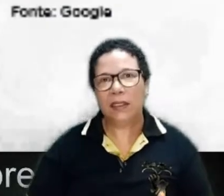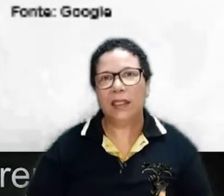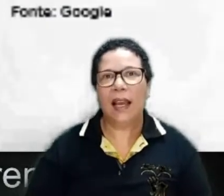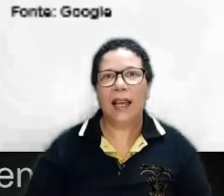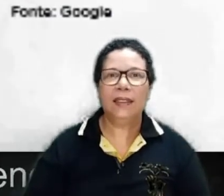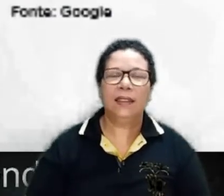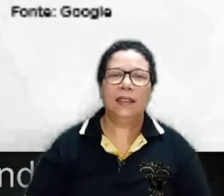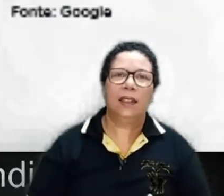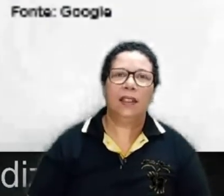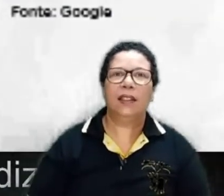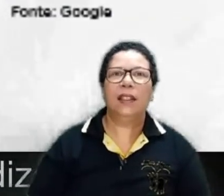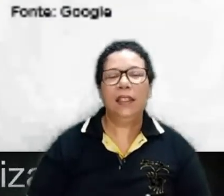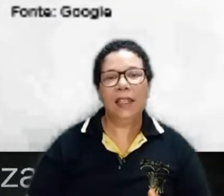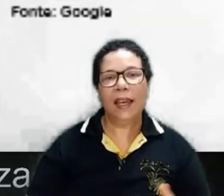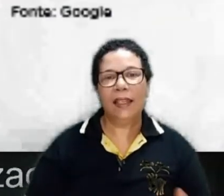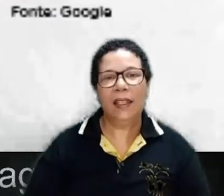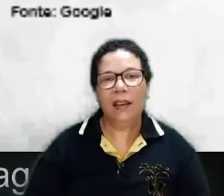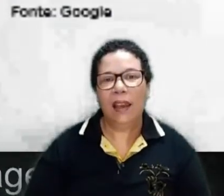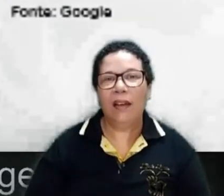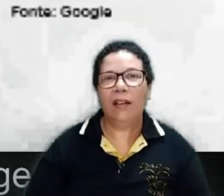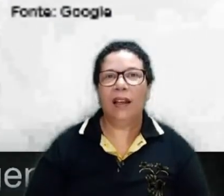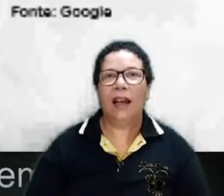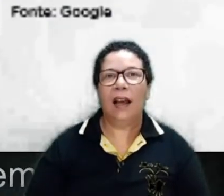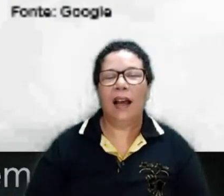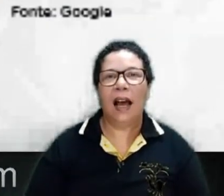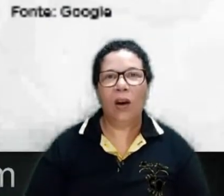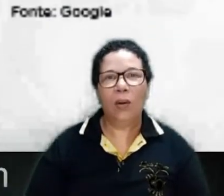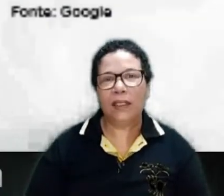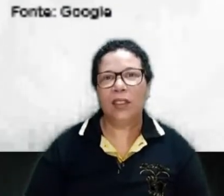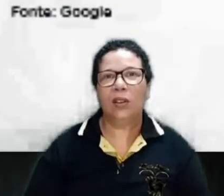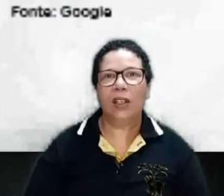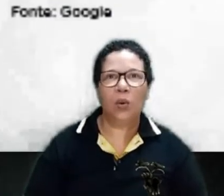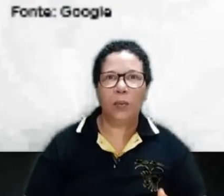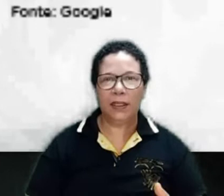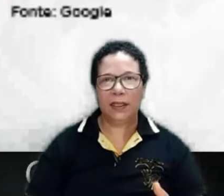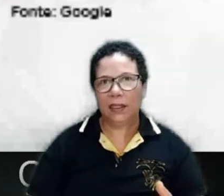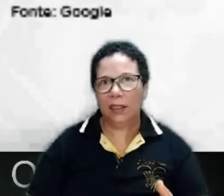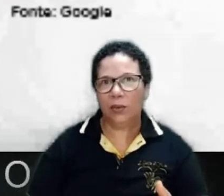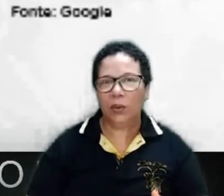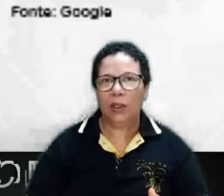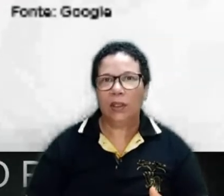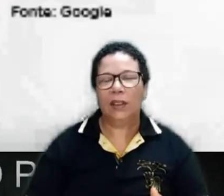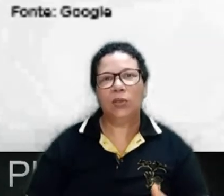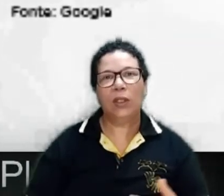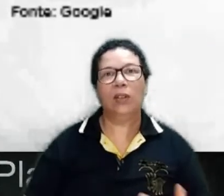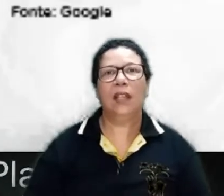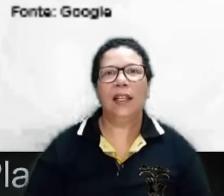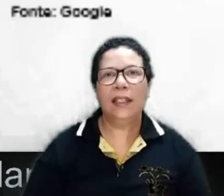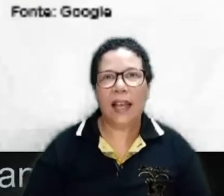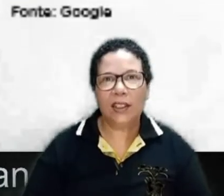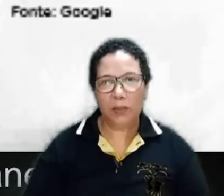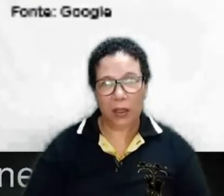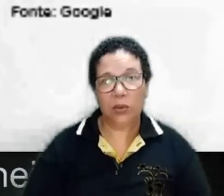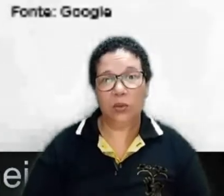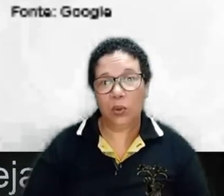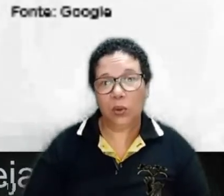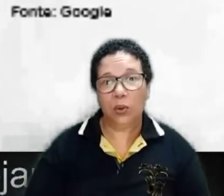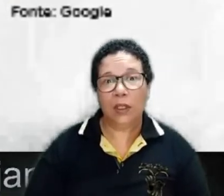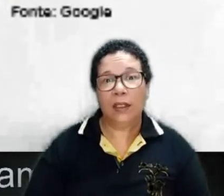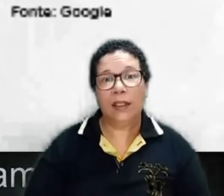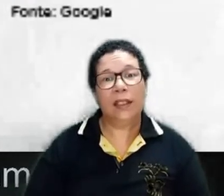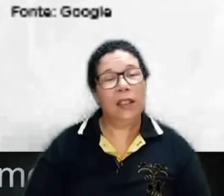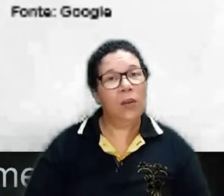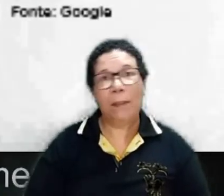língua de sinais, né? E aí a aula se torna compreensível na sua totalidade para o